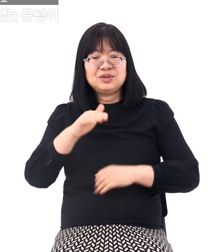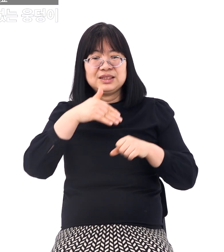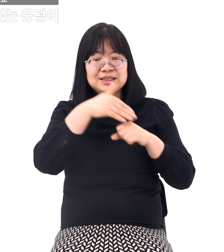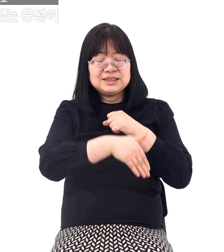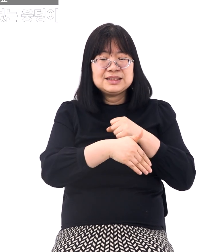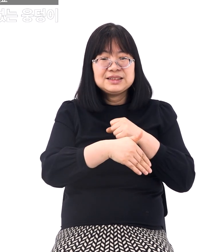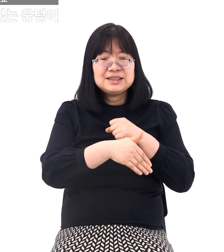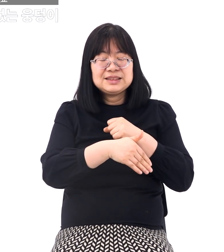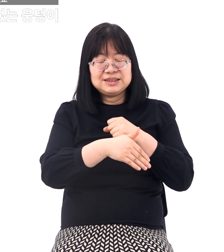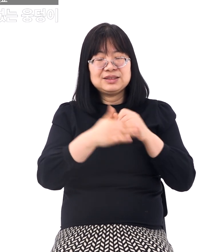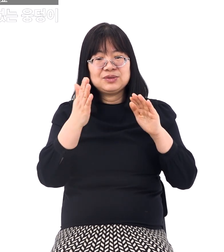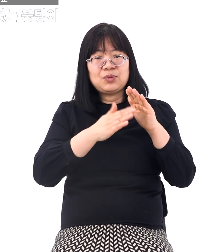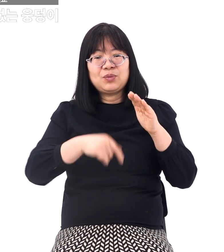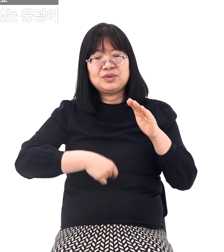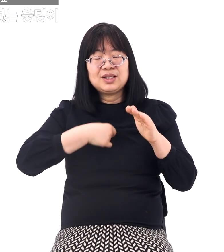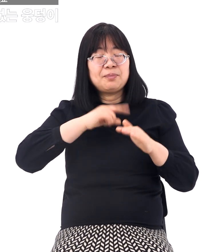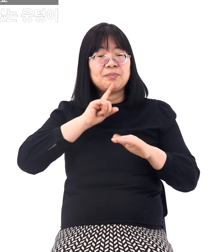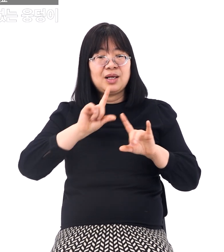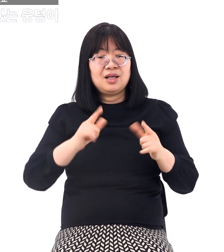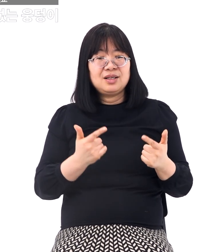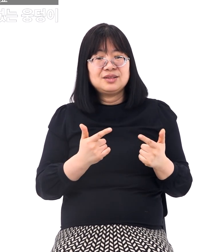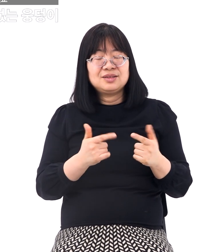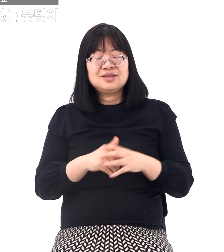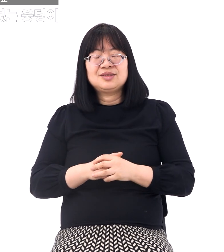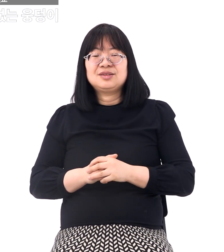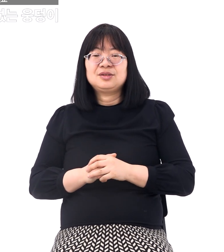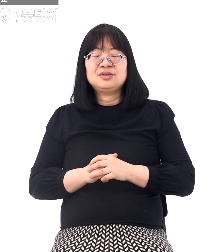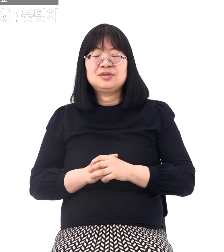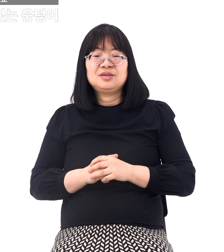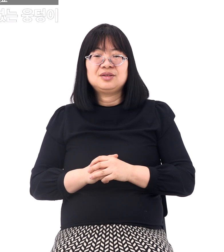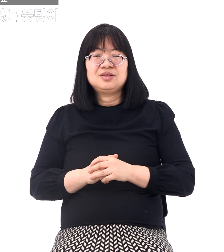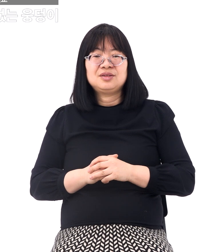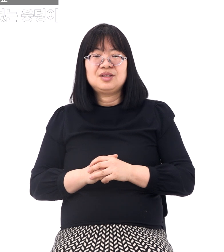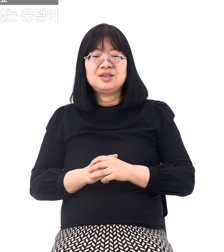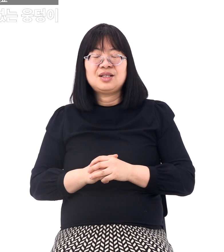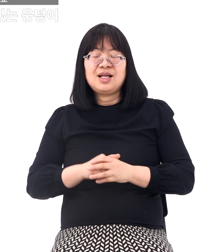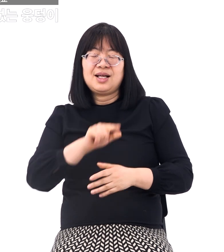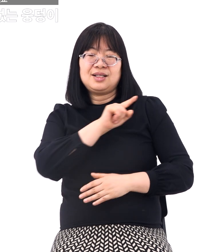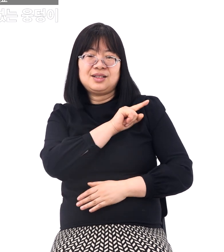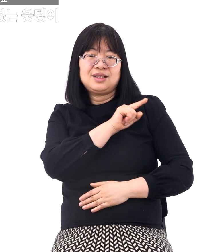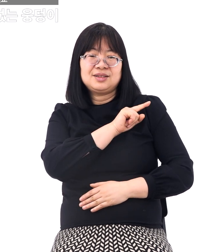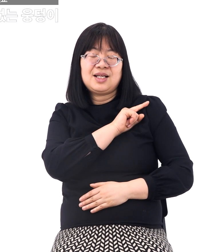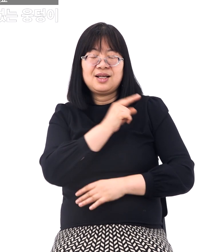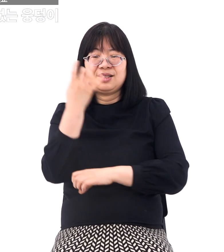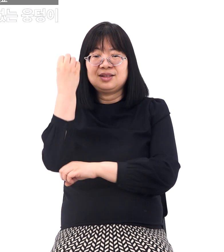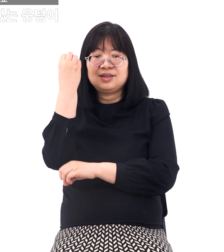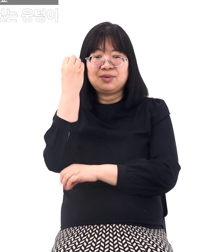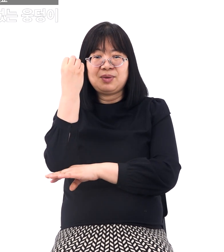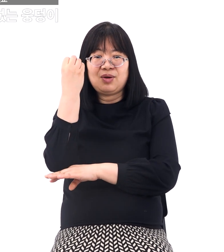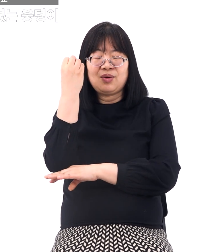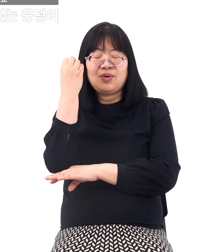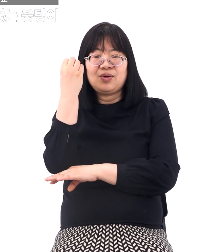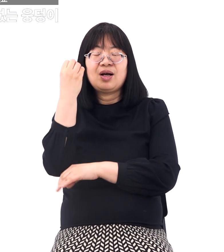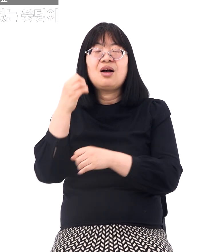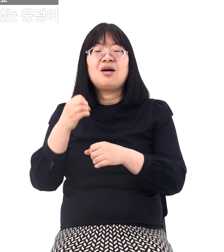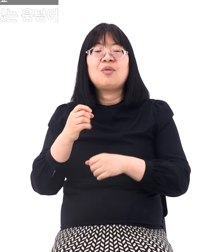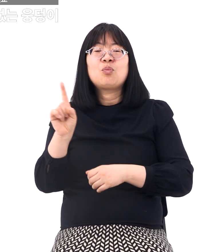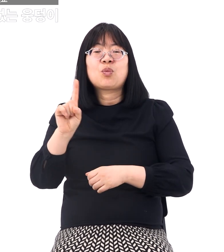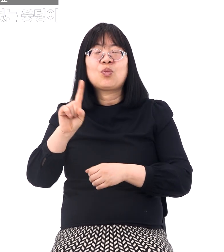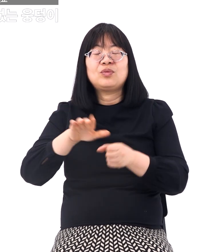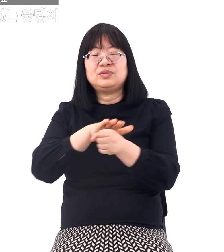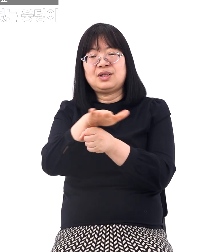정의와 공의를 얘기하는 게 아니라 이 정의와 공의는 가장 기본적인 기초가